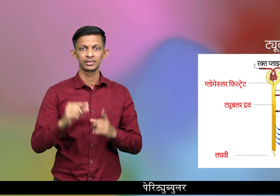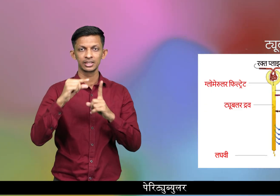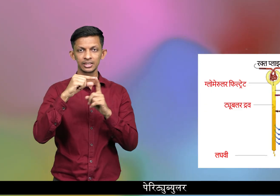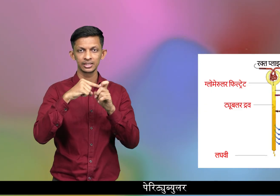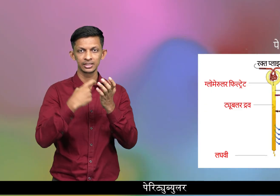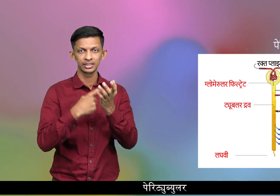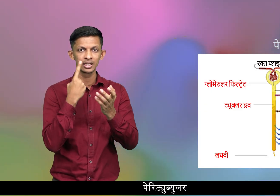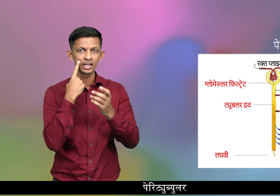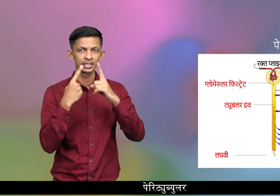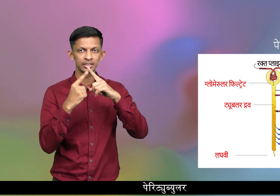पेरिट्यूब्युलर,